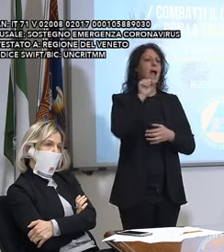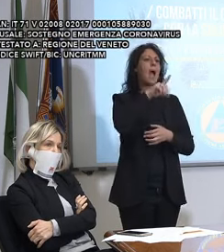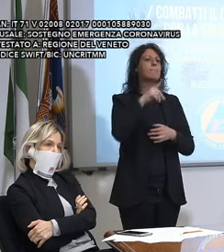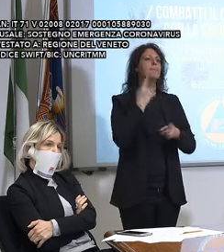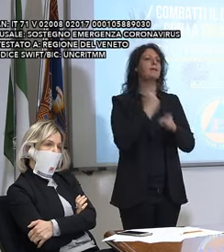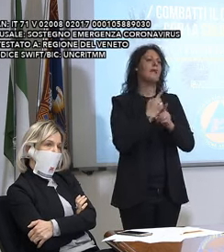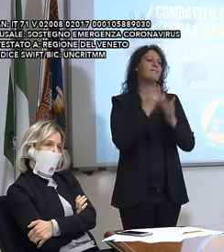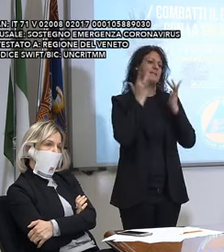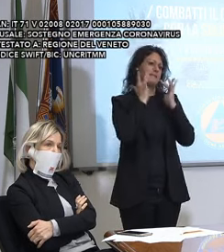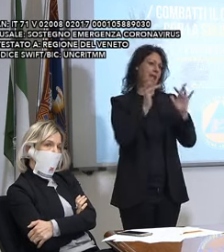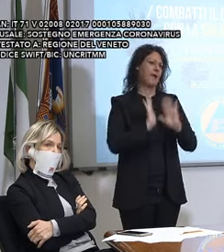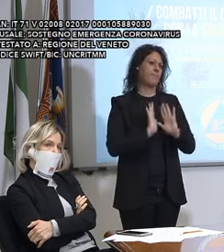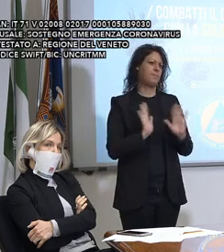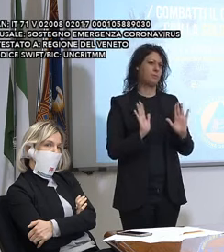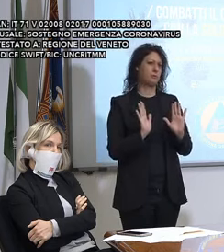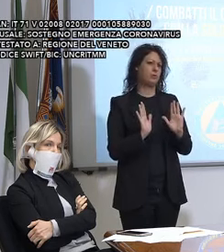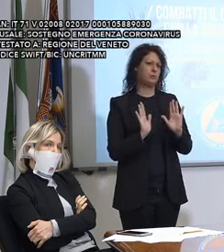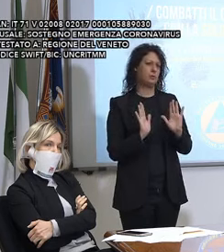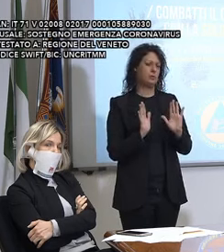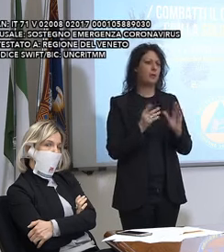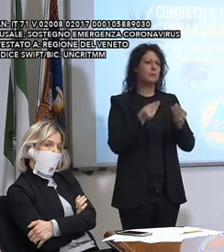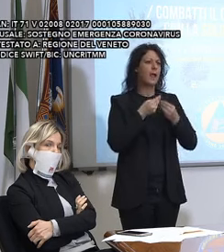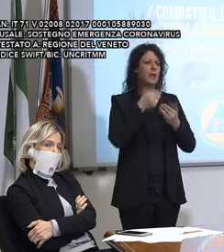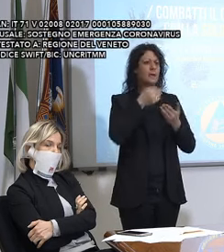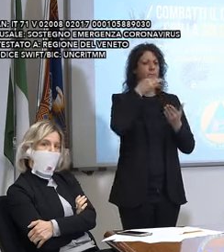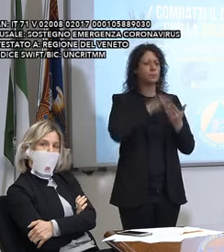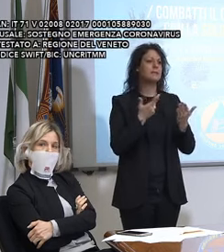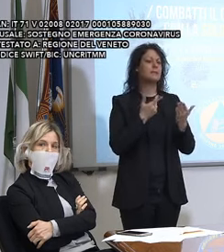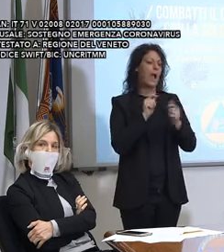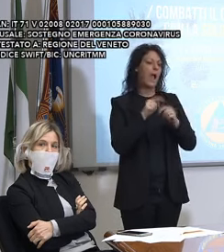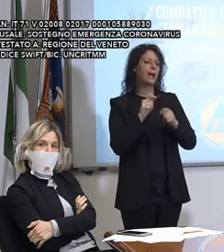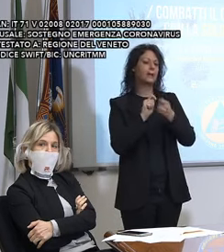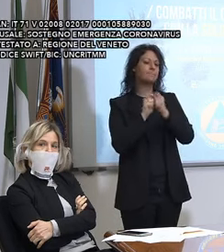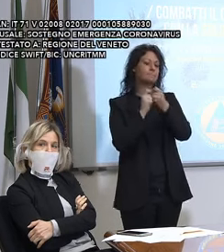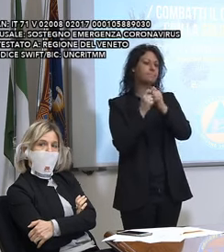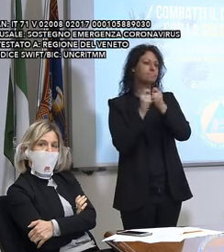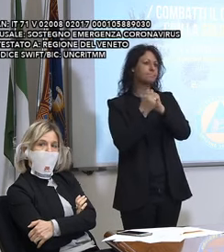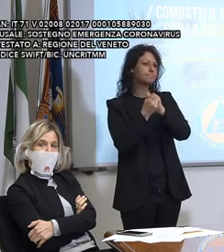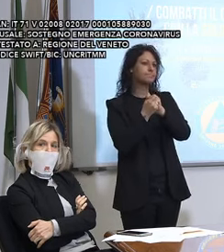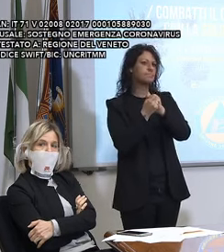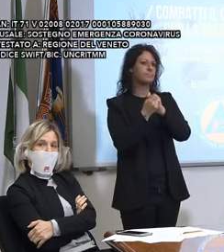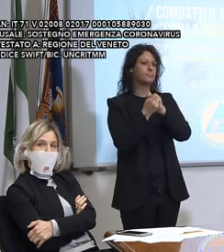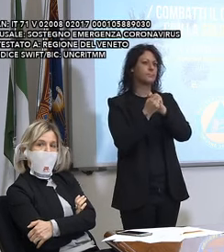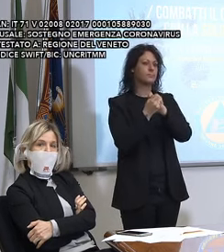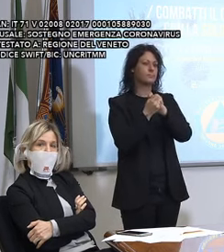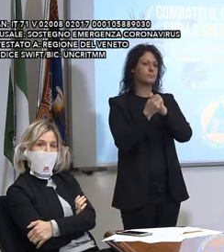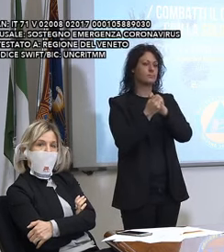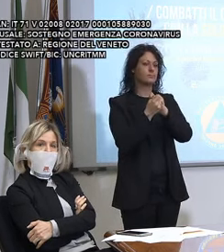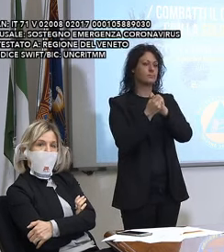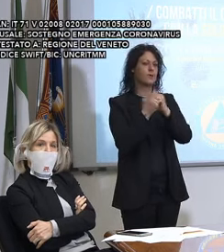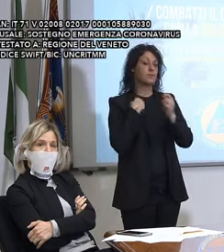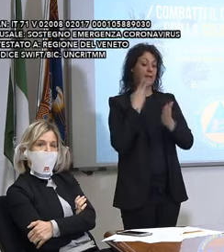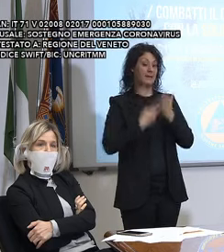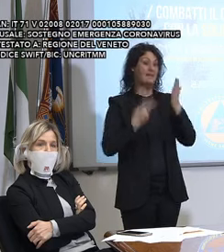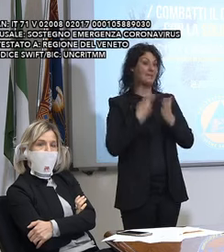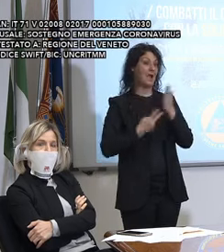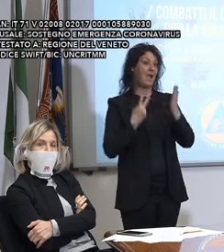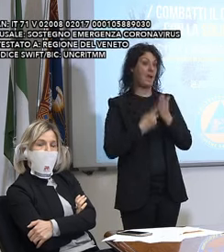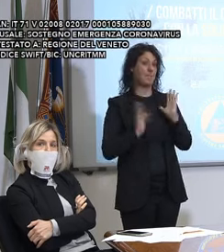permetta casomai di ritararla, ci siamo disposti anche a testare il fatto che si possa anche